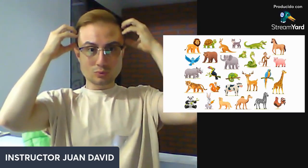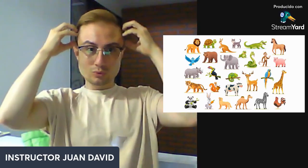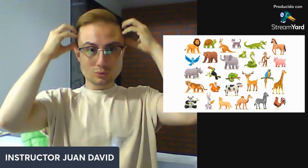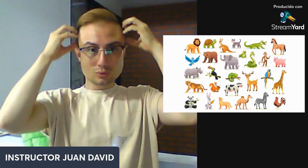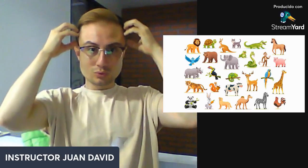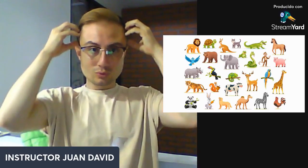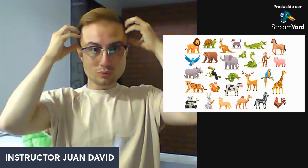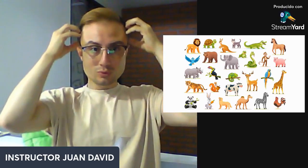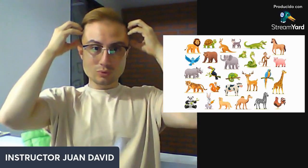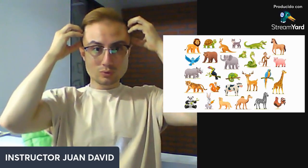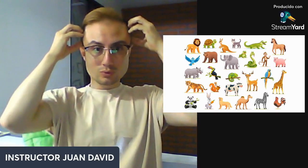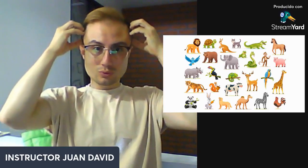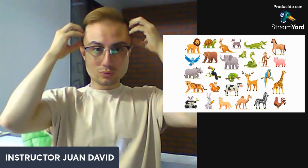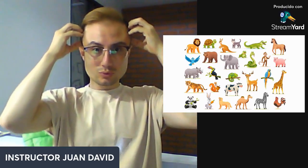Oso.